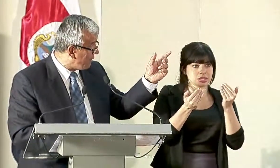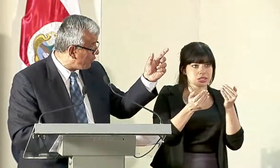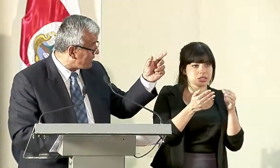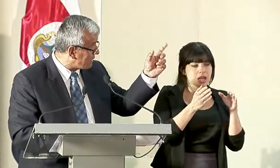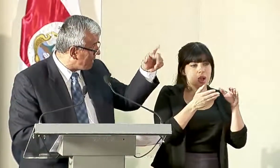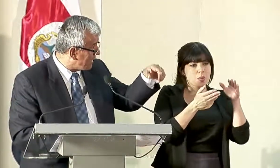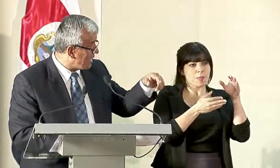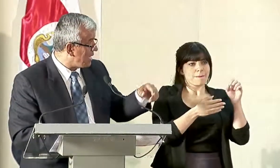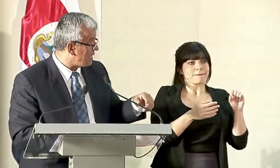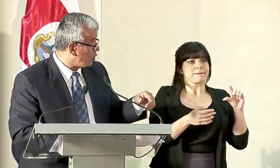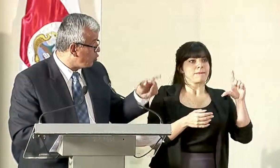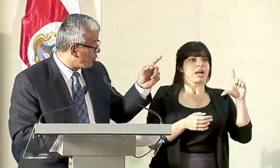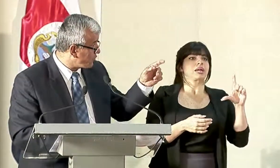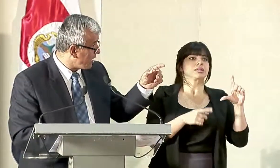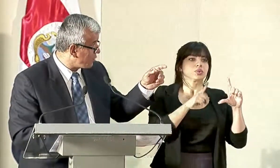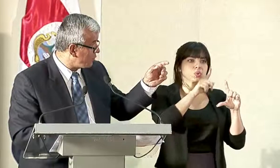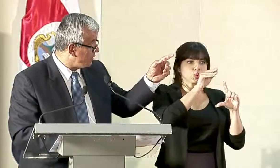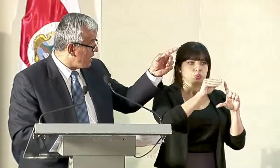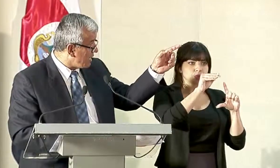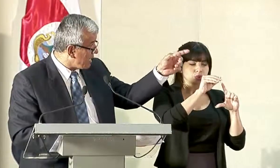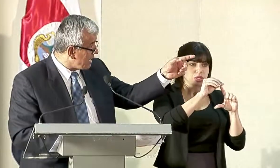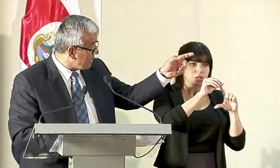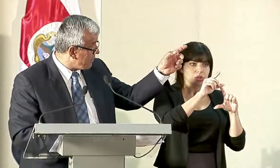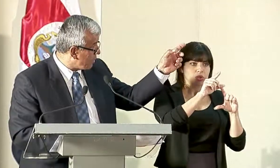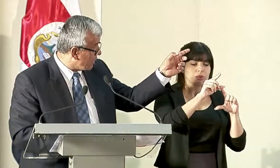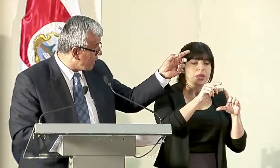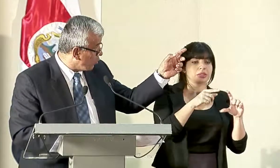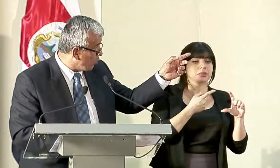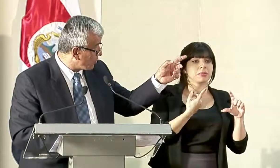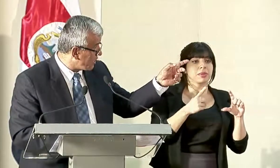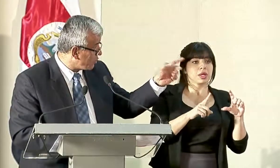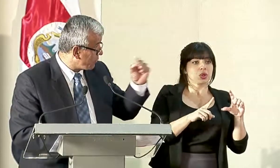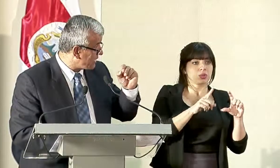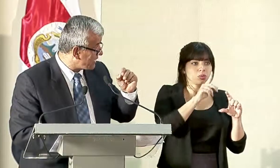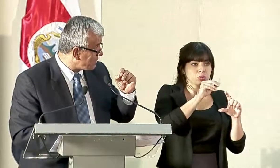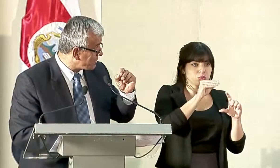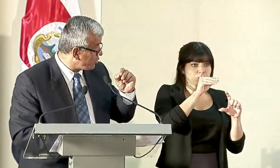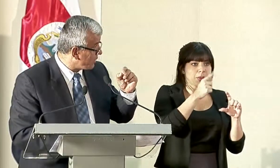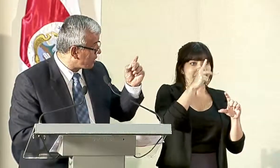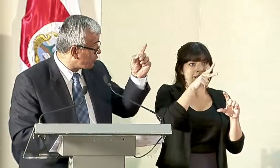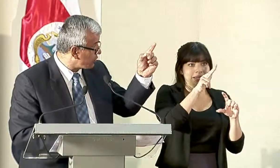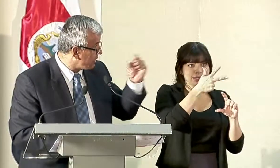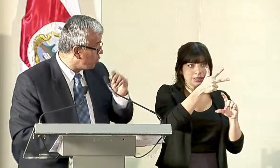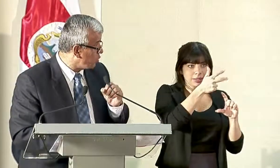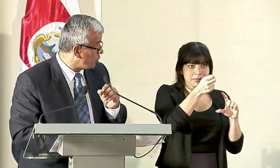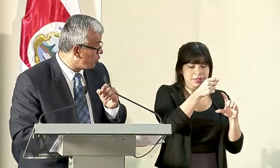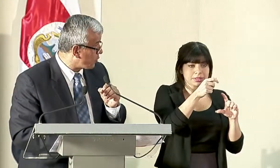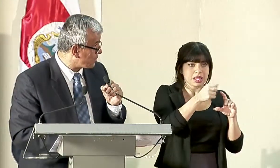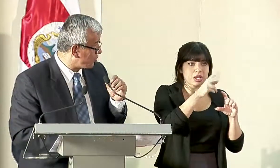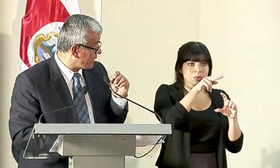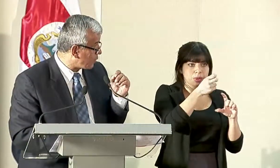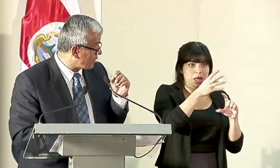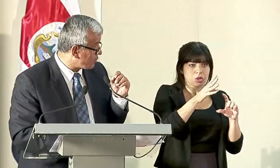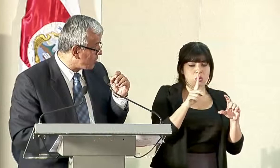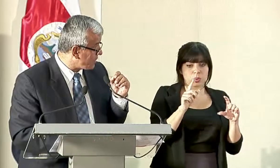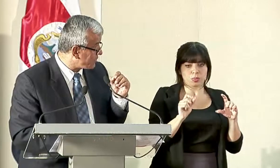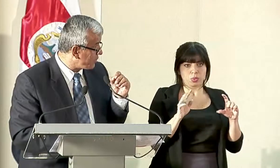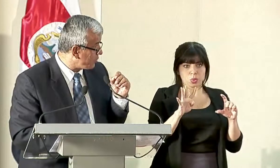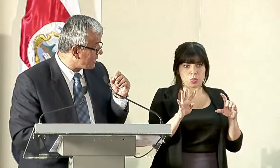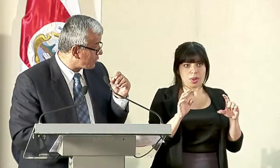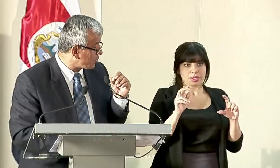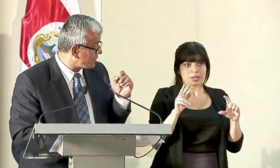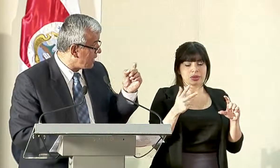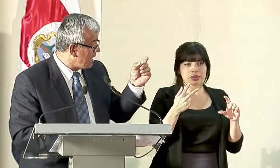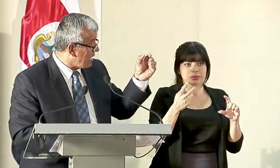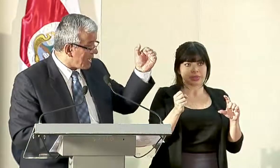acumulando, andaban por encima del 1%, y un 1% para el tercer trimestre del 2014, un 1.4% para el cuarto trimestre